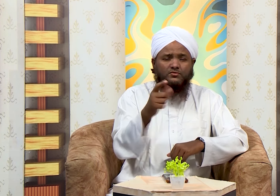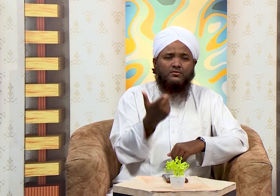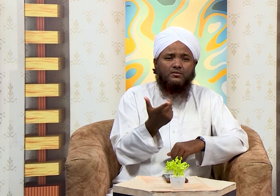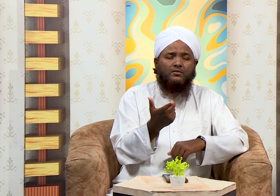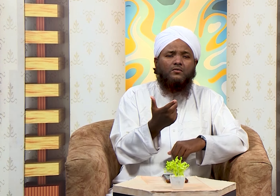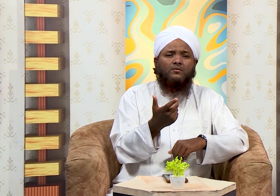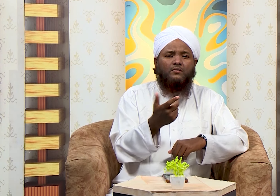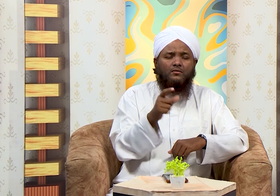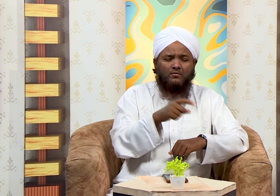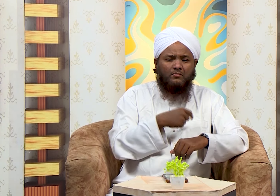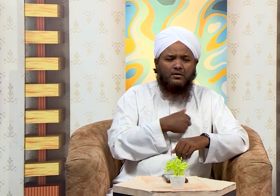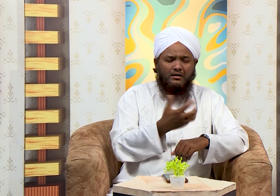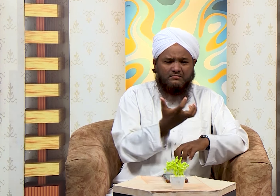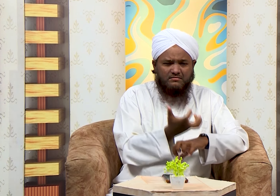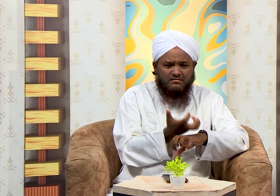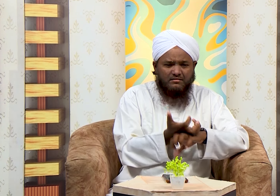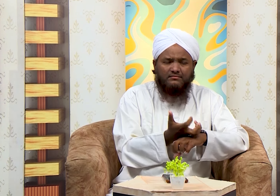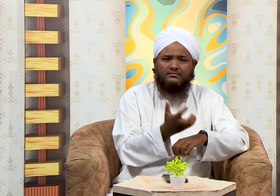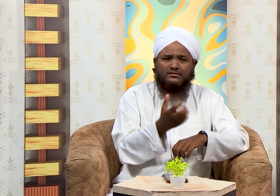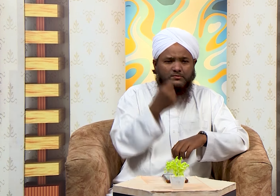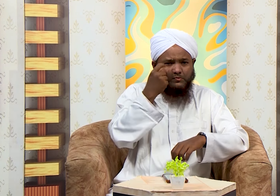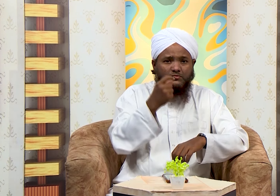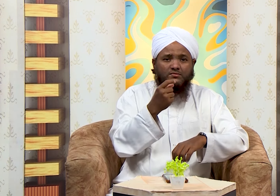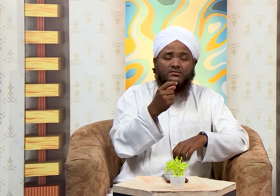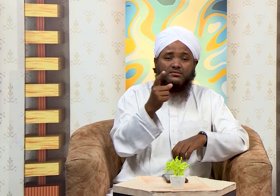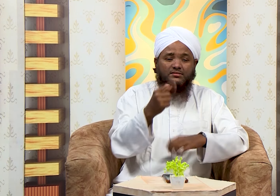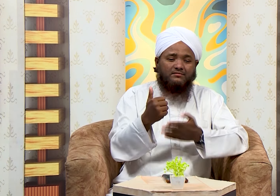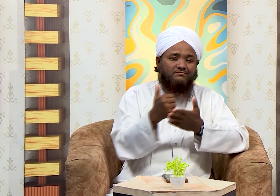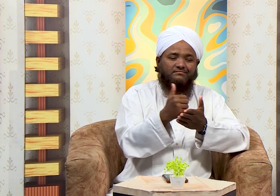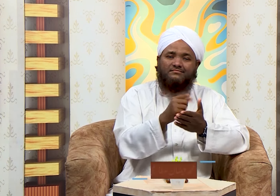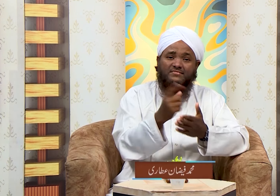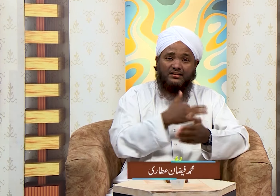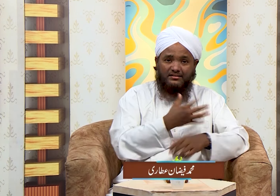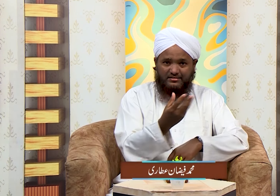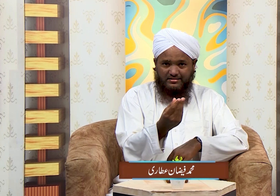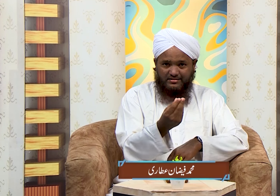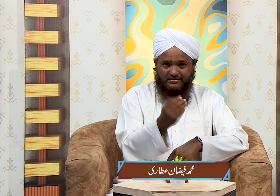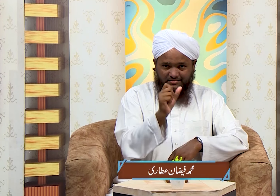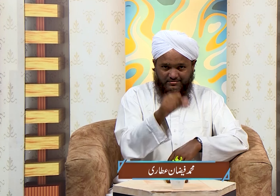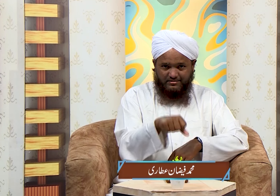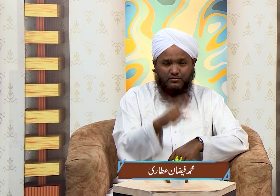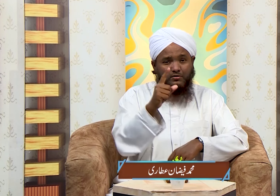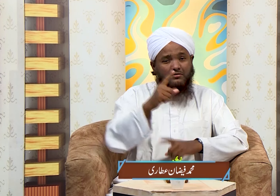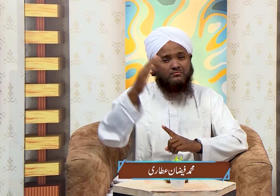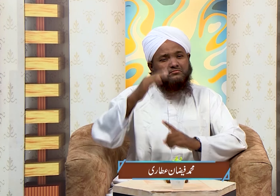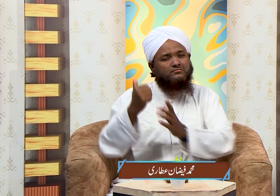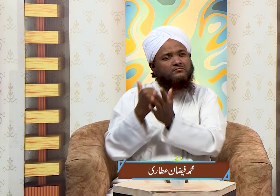کسی اور وجہ سے عطا نہیں فرماتا تو نرمی اختیار کریں گے تو وہ کچھ ملے گا جو سختی کی وجہ سے